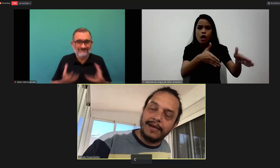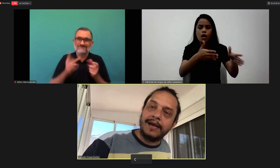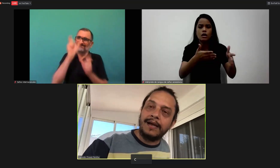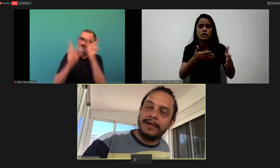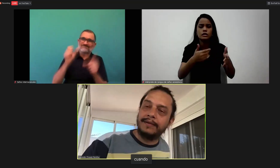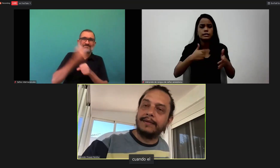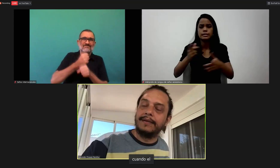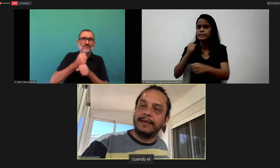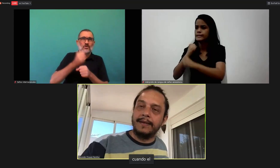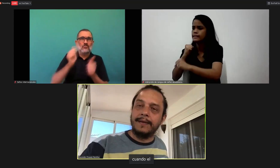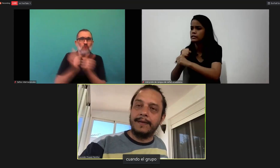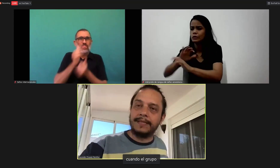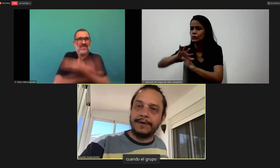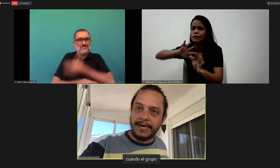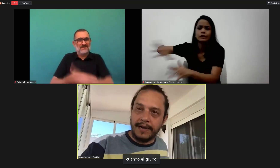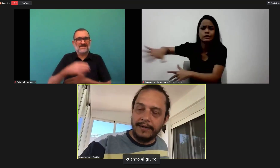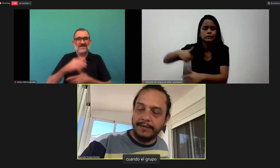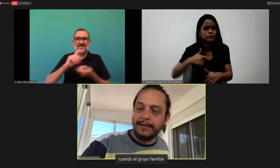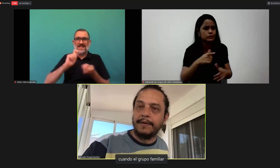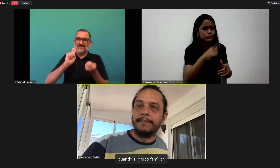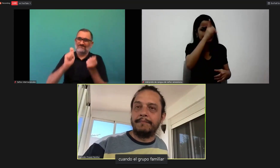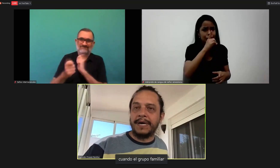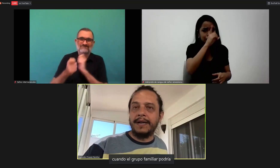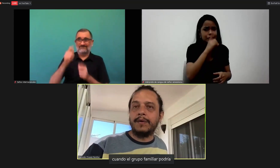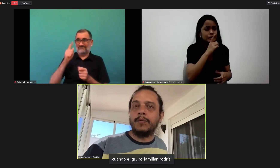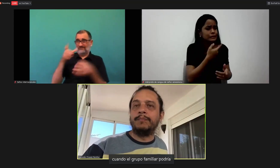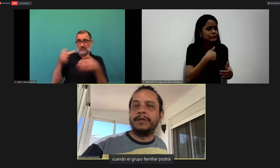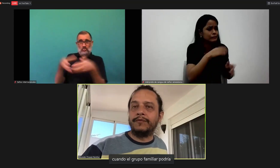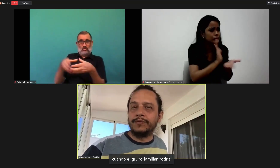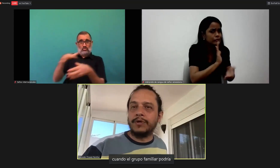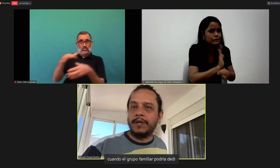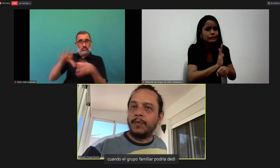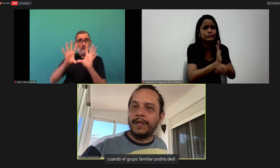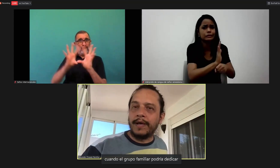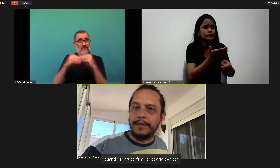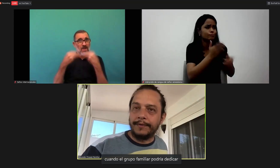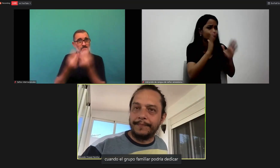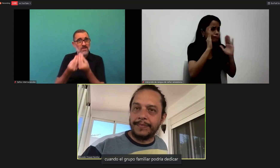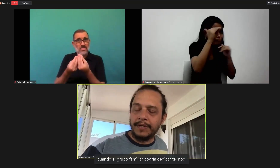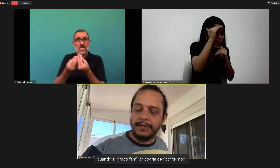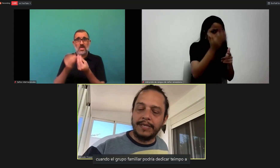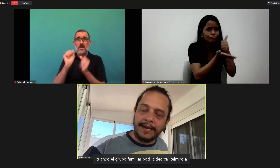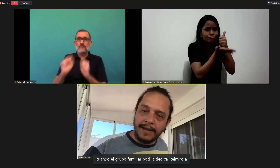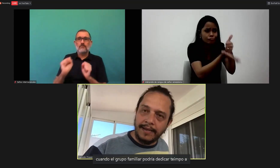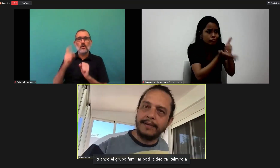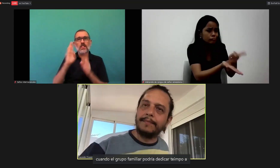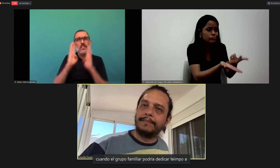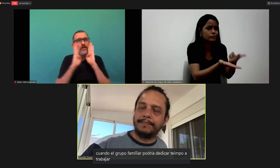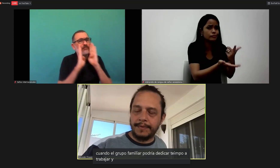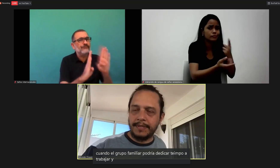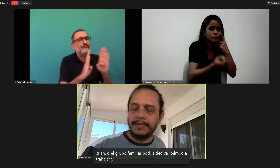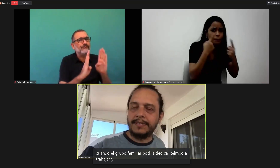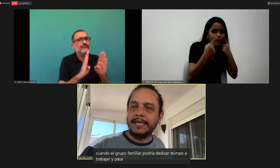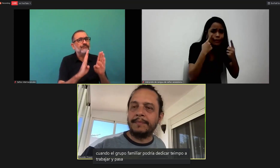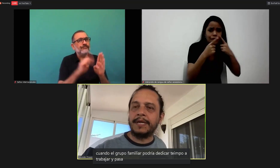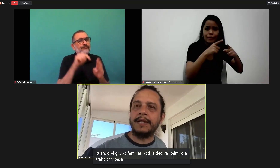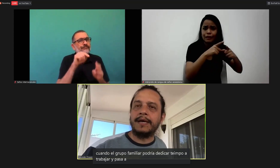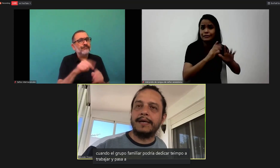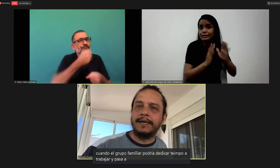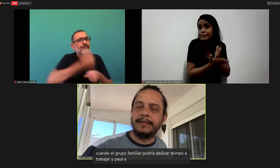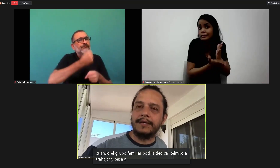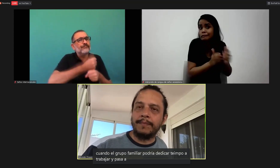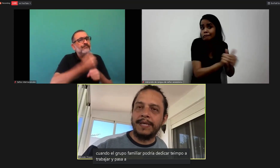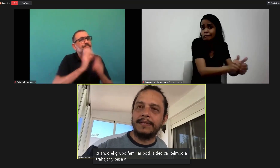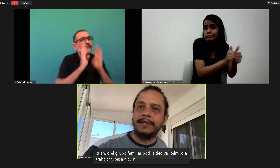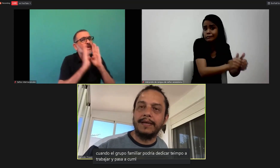dedicar a trabajar para cumplir funciones de cuidado, ¿no? Y acá, como te decía también